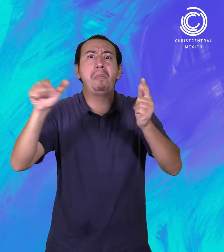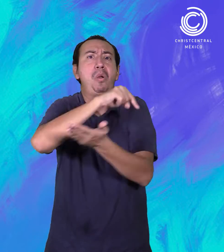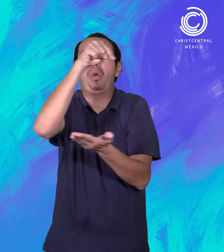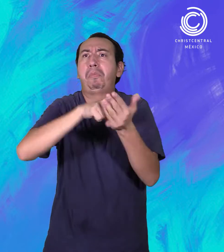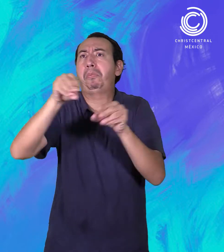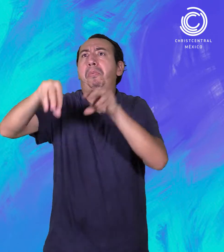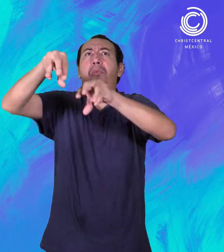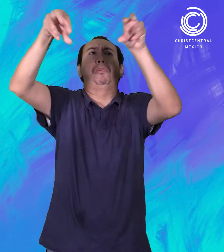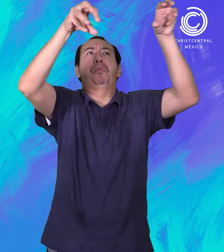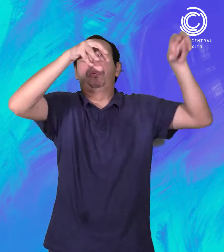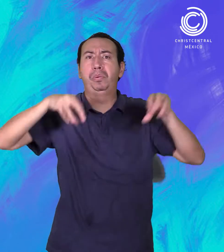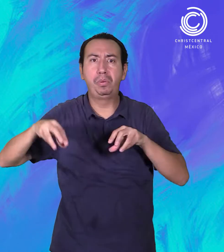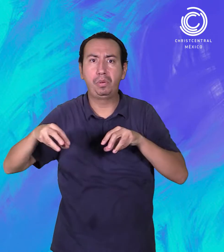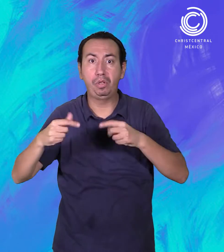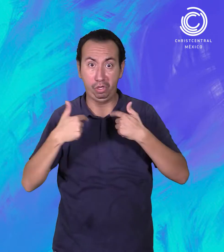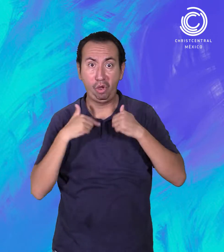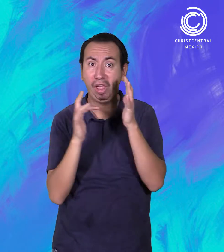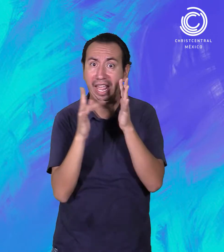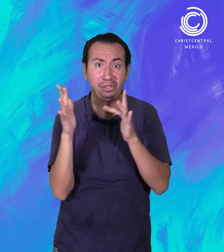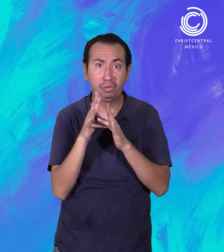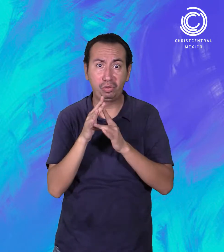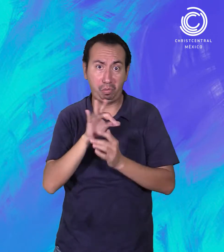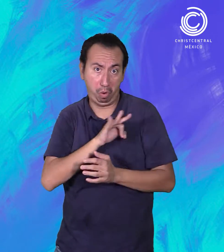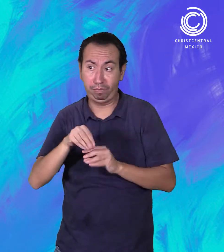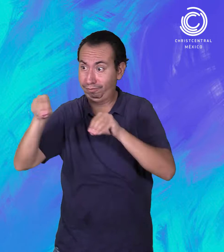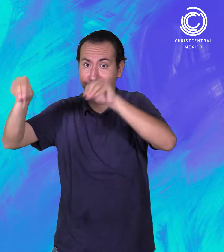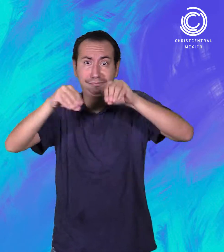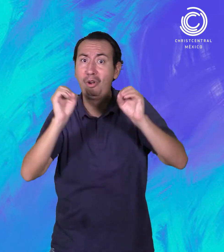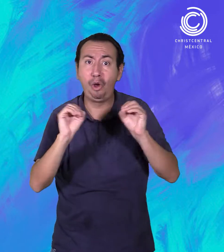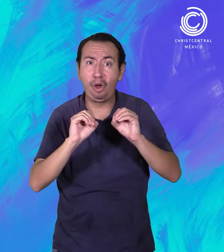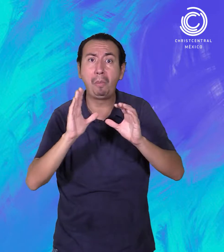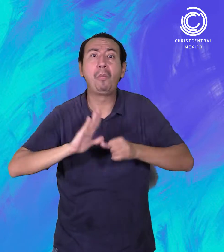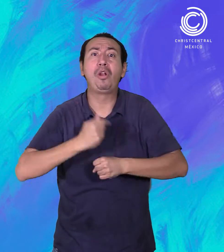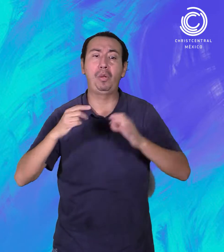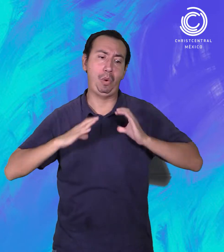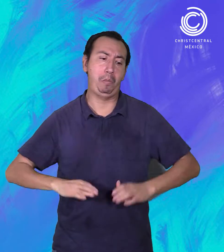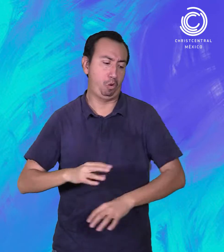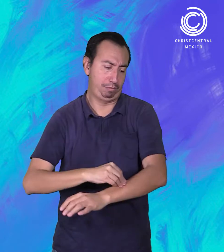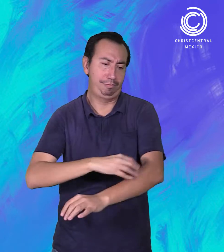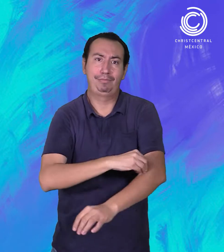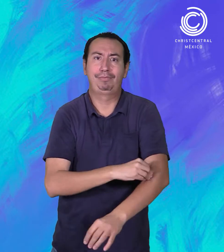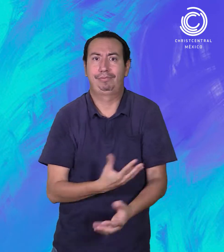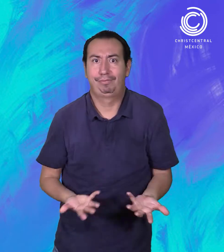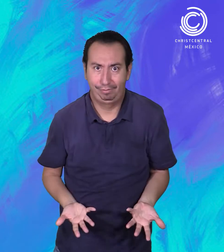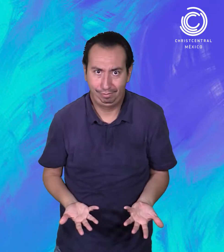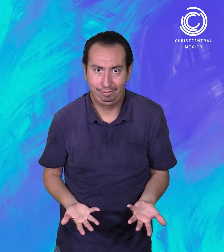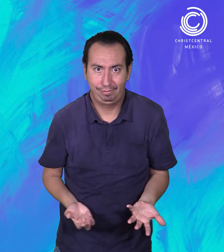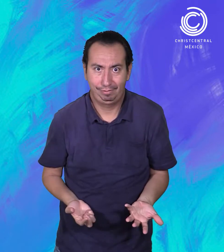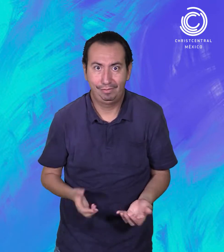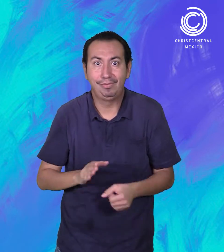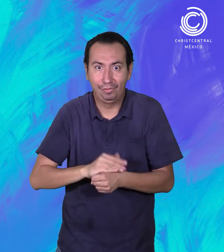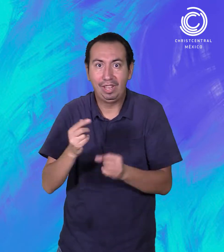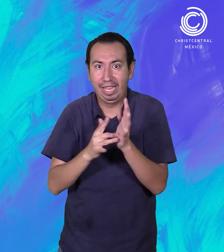Les conviene que yo me vaya, les está diciendo Jesús. Esto que está diciendo ahora Jesús